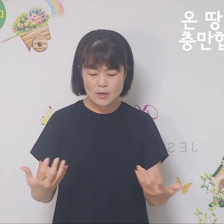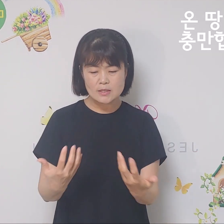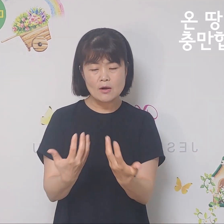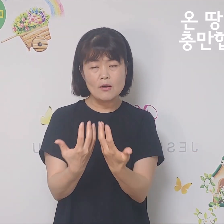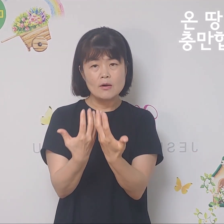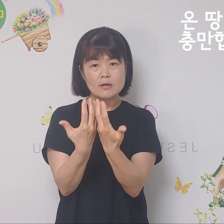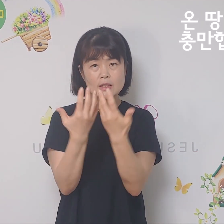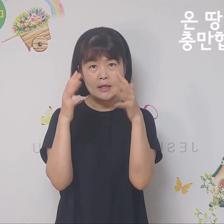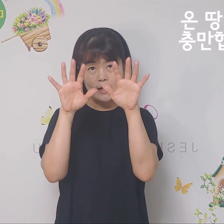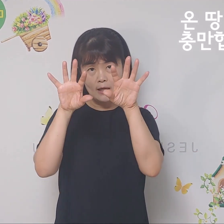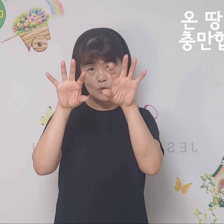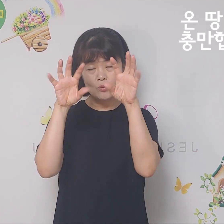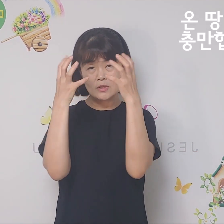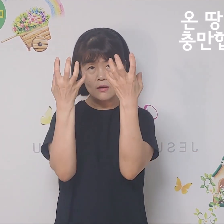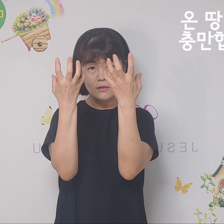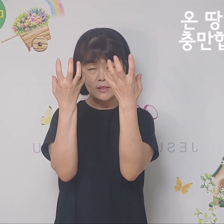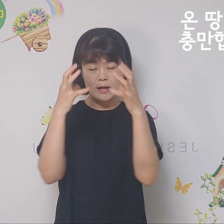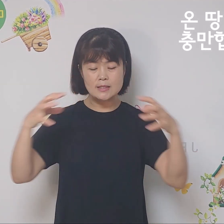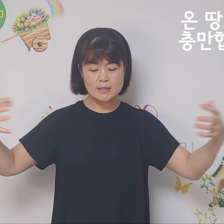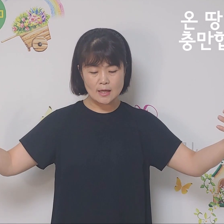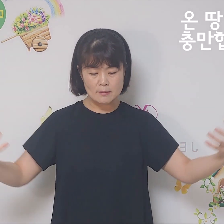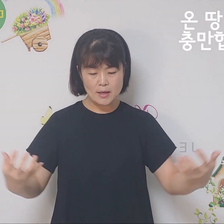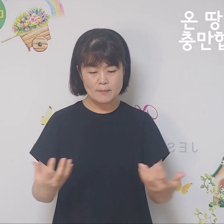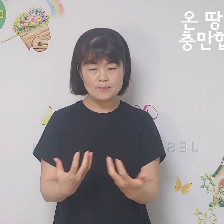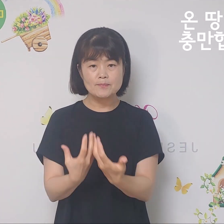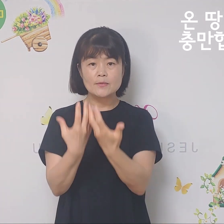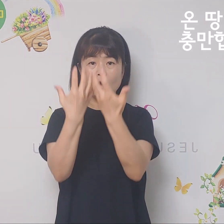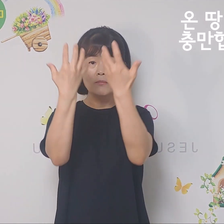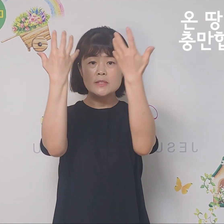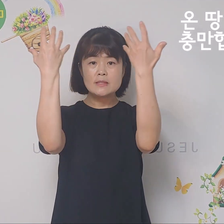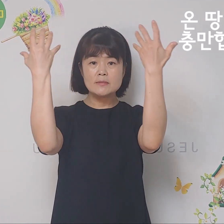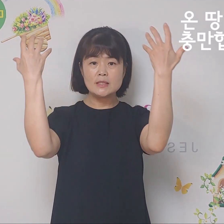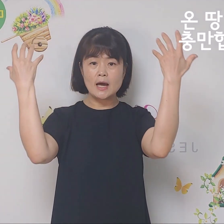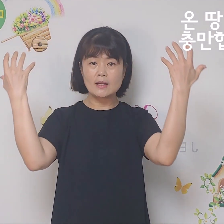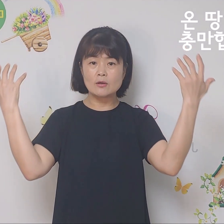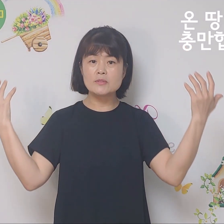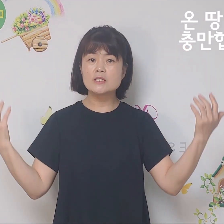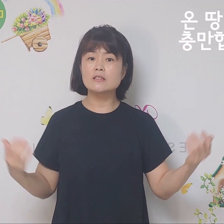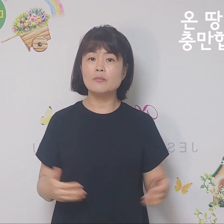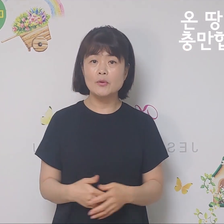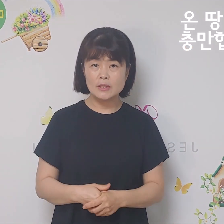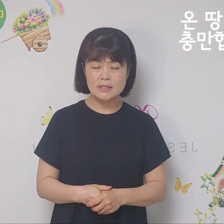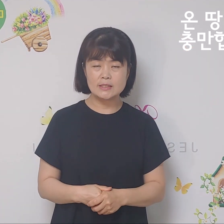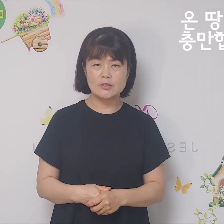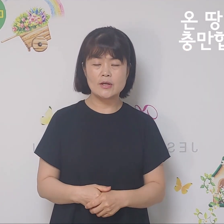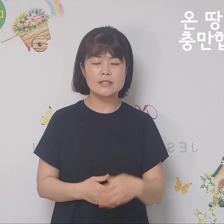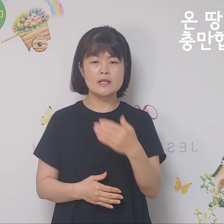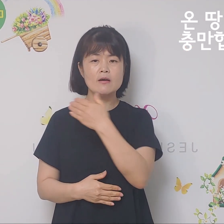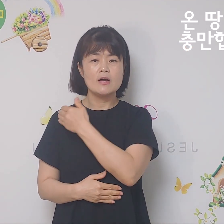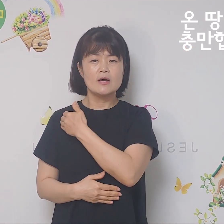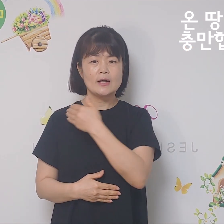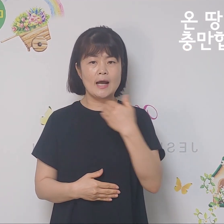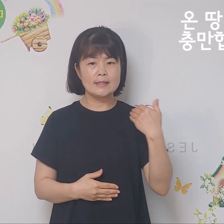퍼올라서 이렇게 약간 손을 상글게 하신 다음에 넘칩니다. 넘치는 걸 표현하시는 거예요. 그래서